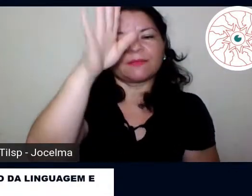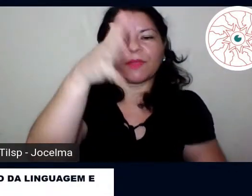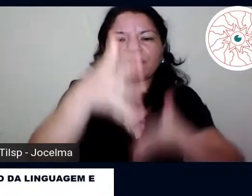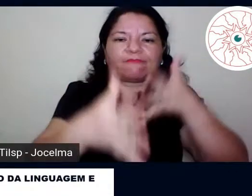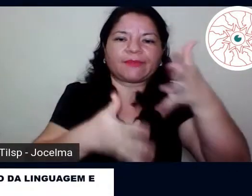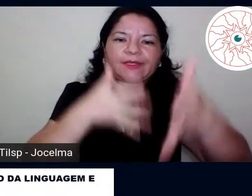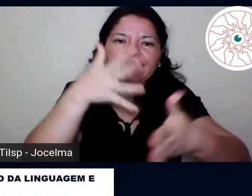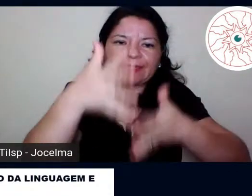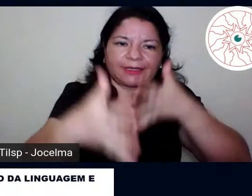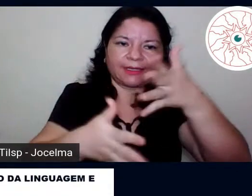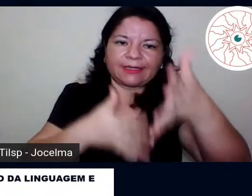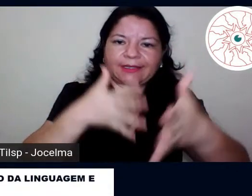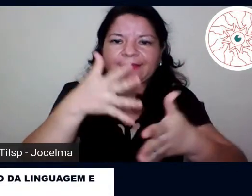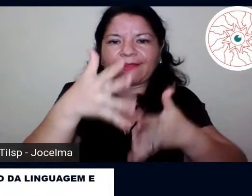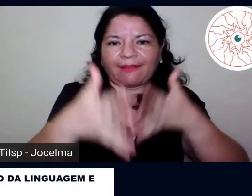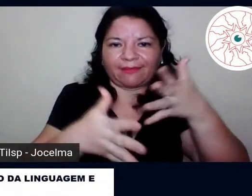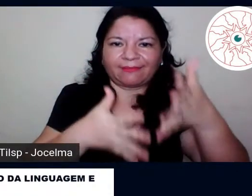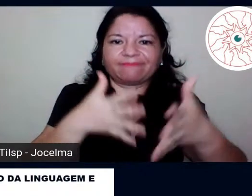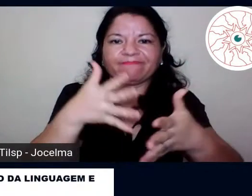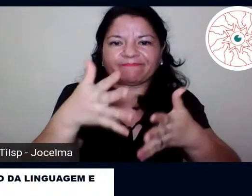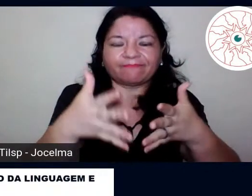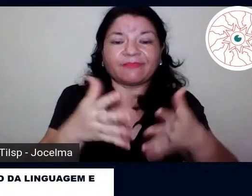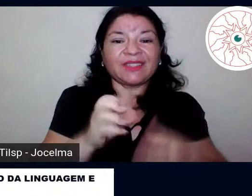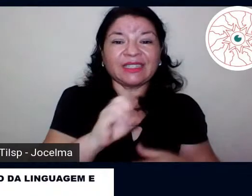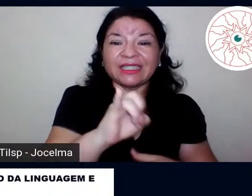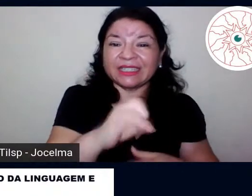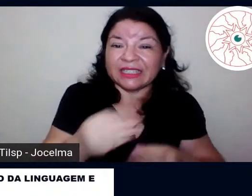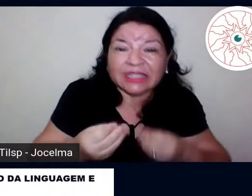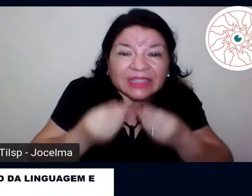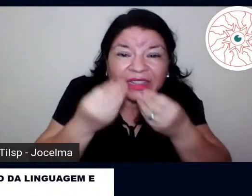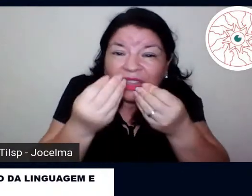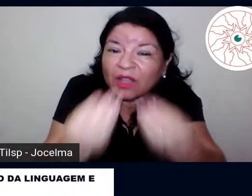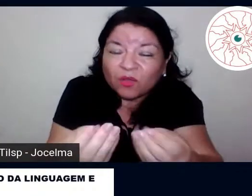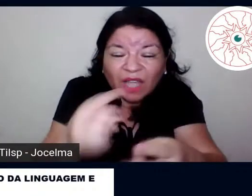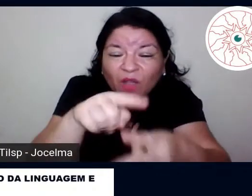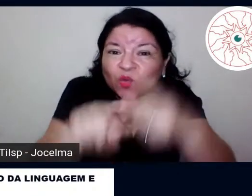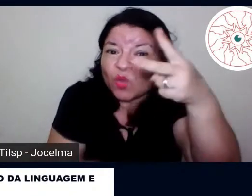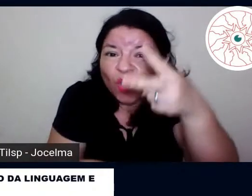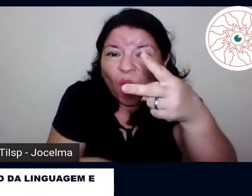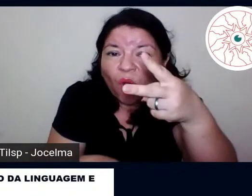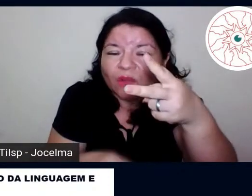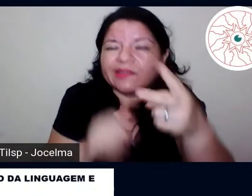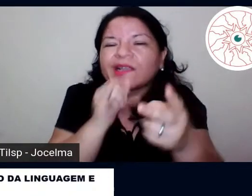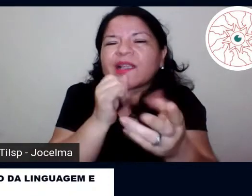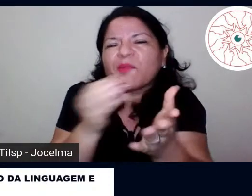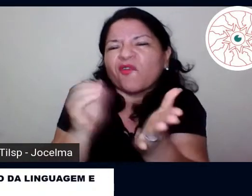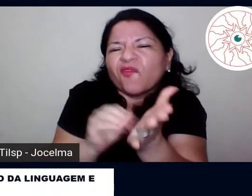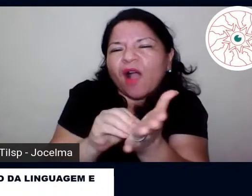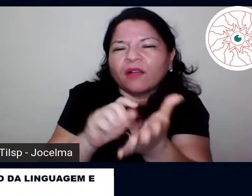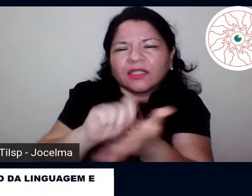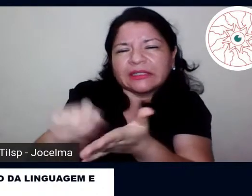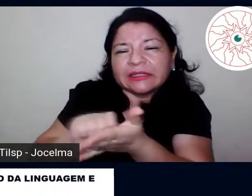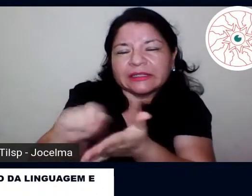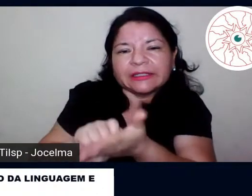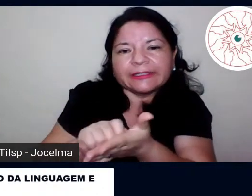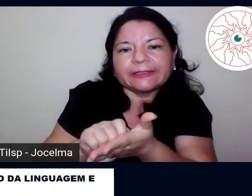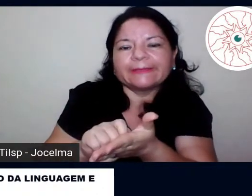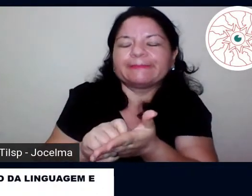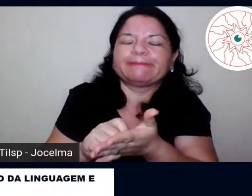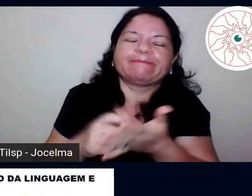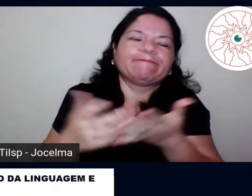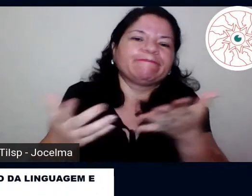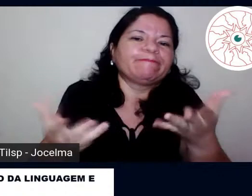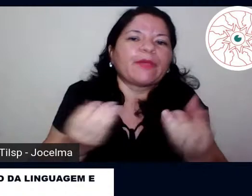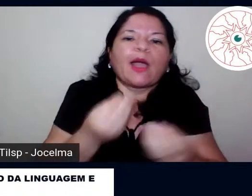deixar deixar de de oferecê-lo em uma dessas modalidades de execução, que seria a escrita de sinais, é não privilegiar